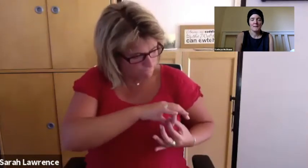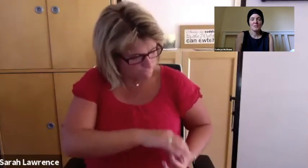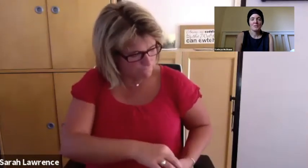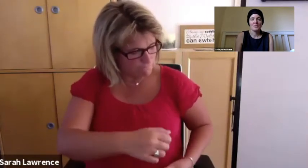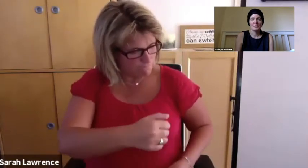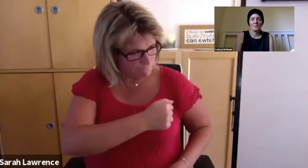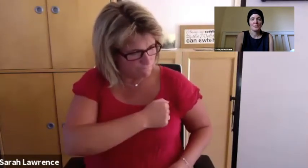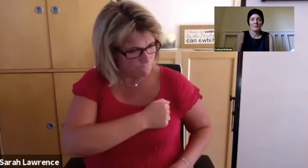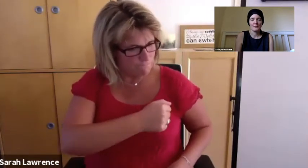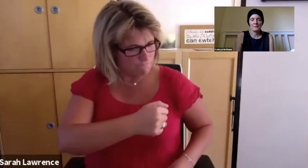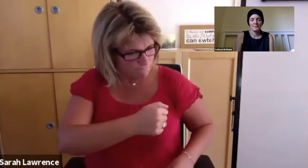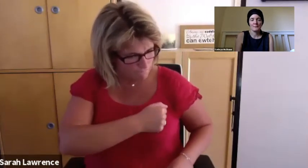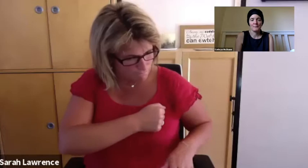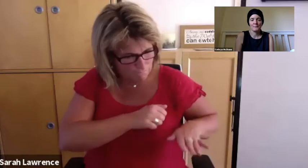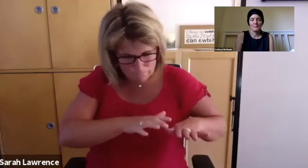Pleidiol wyf.